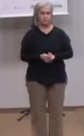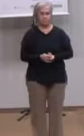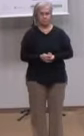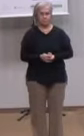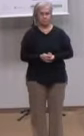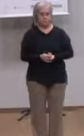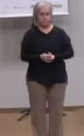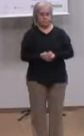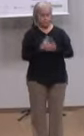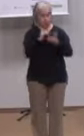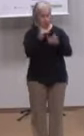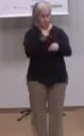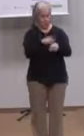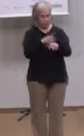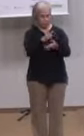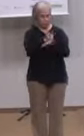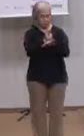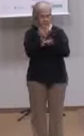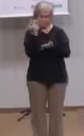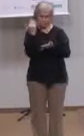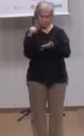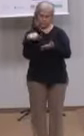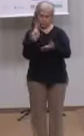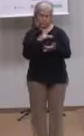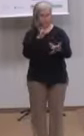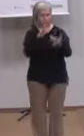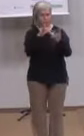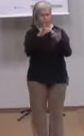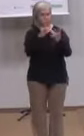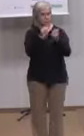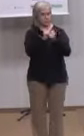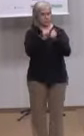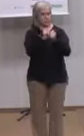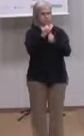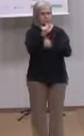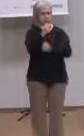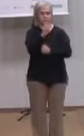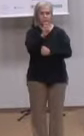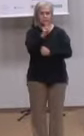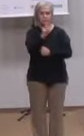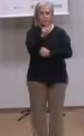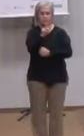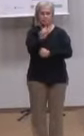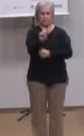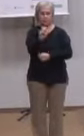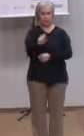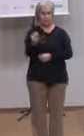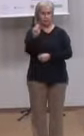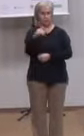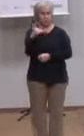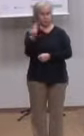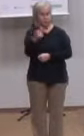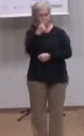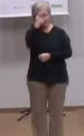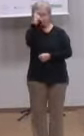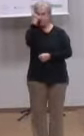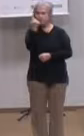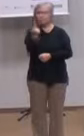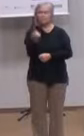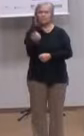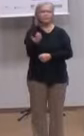Nessa mesma época, nós entramos em contato com a Brela e aí veio a ideia, por que